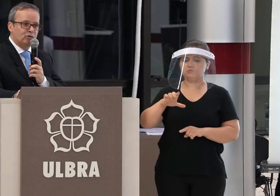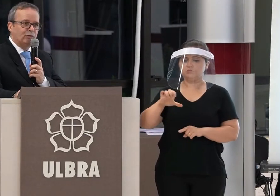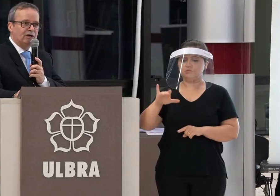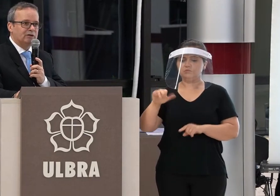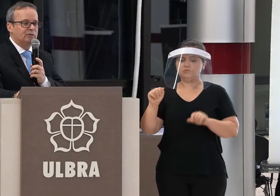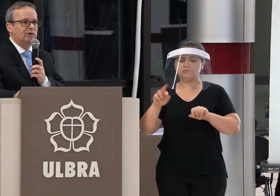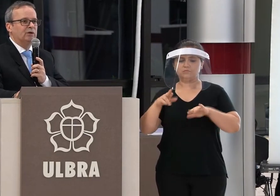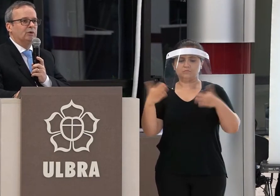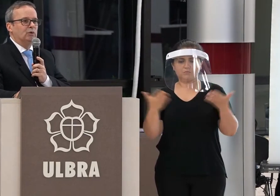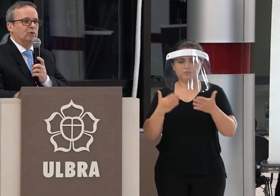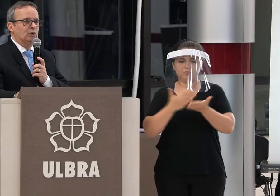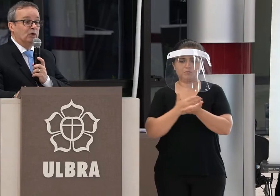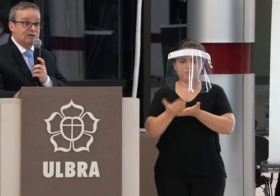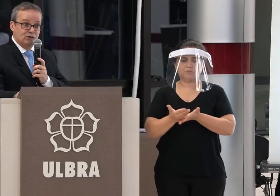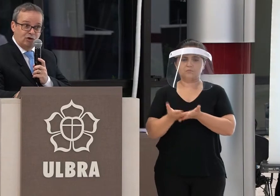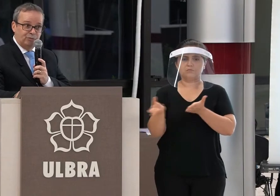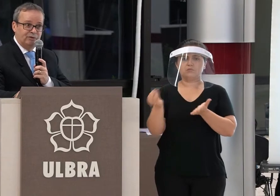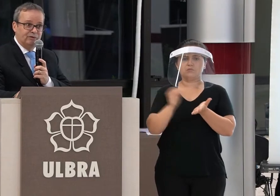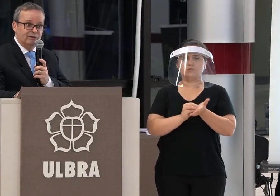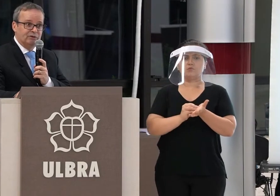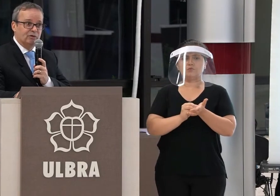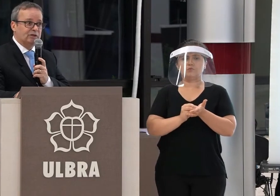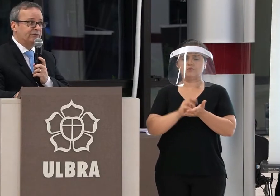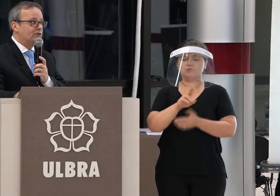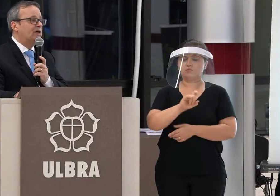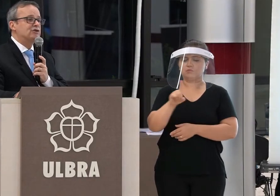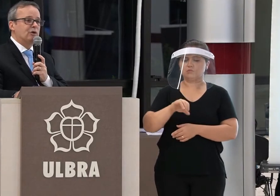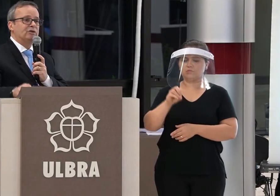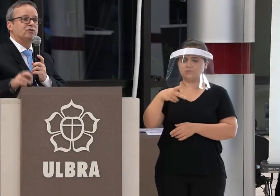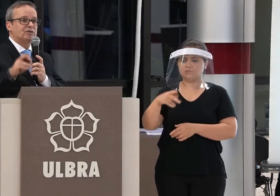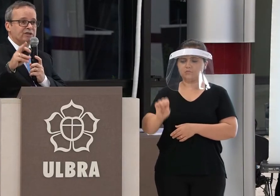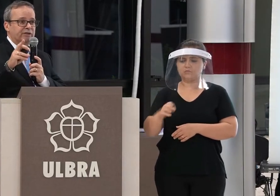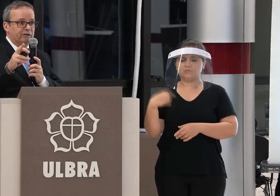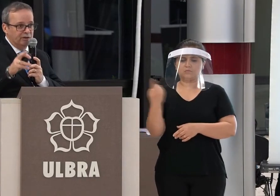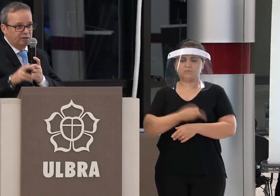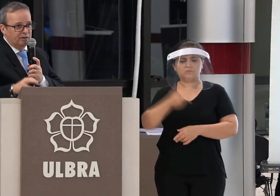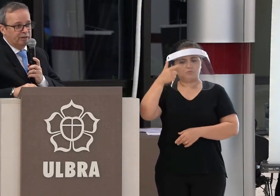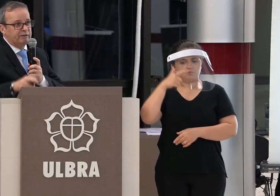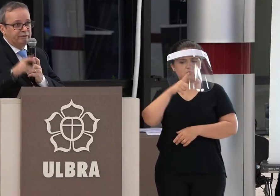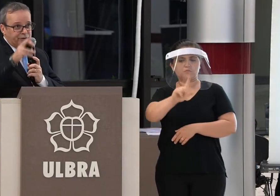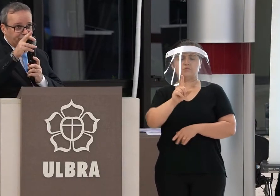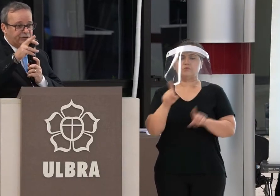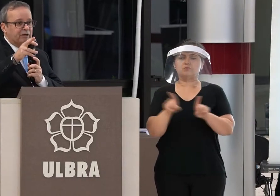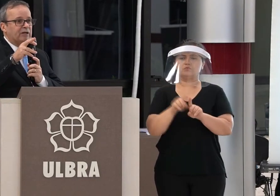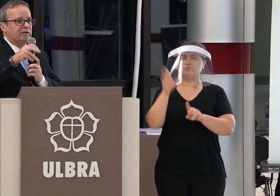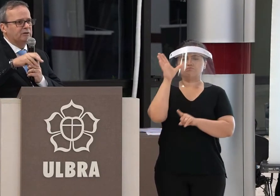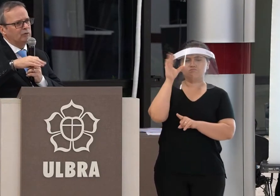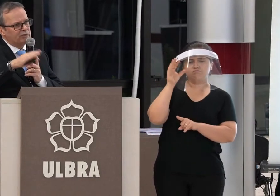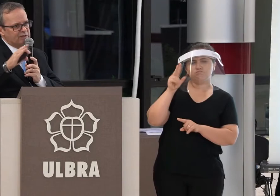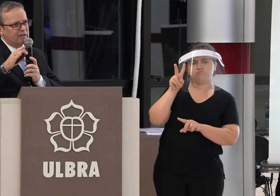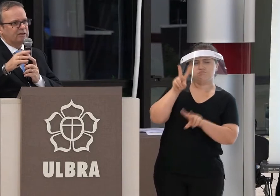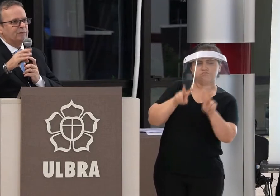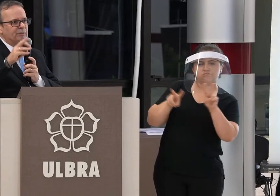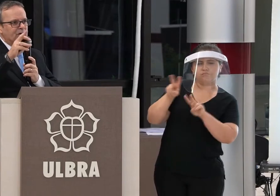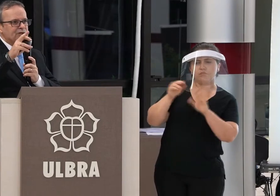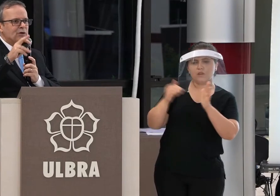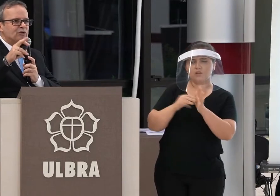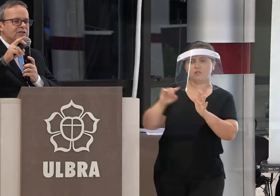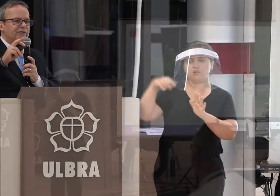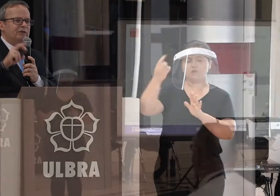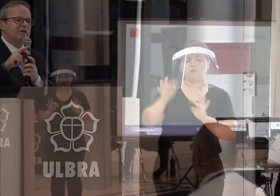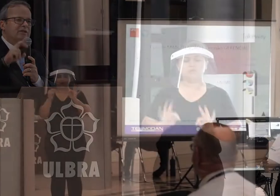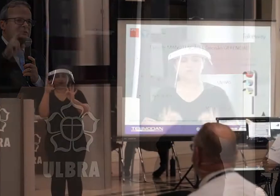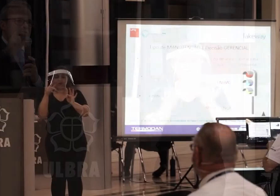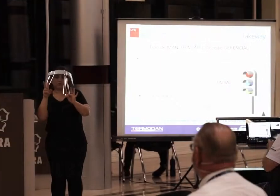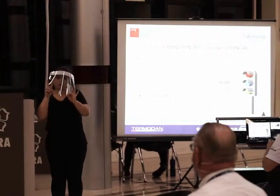realmente cobrado o RASOP, né? Então, através do RASOP a gente consegue verificar, tem outras técnicas também, mas o RASOP